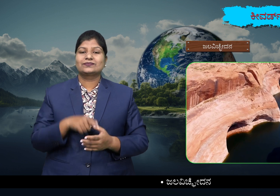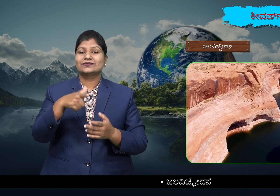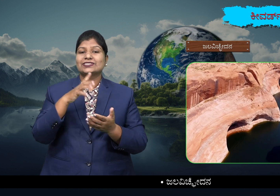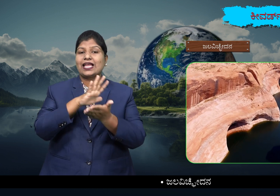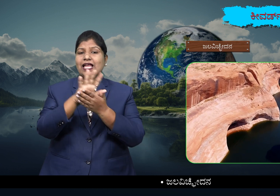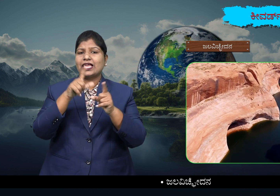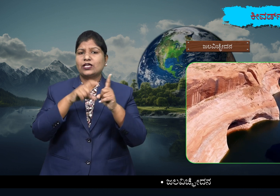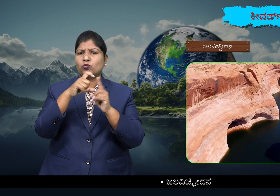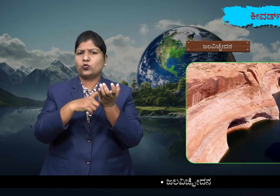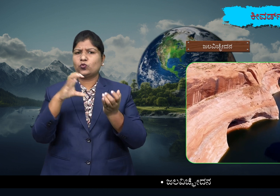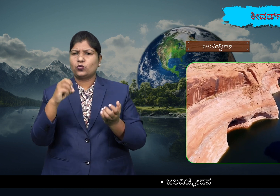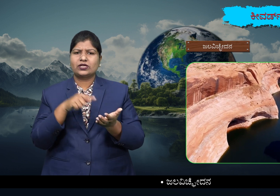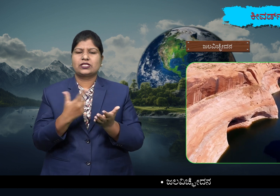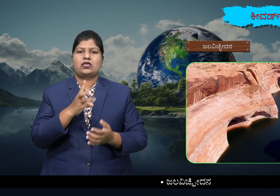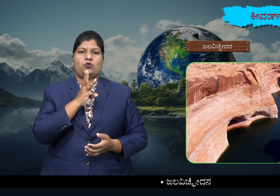ಜಲವಿಚ್ಛೇದನ,